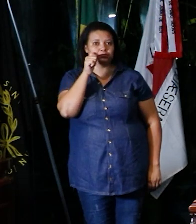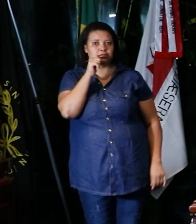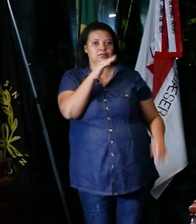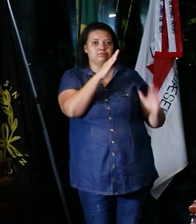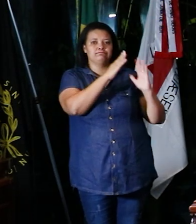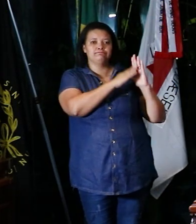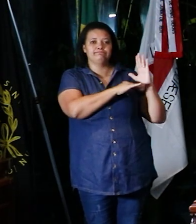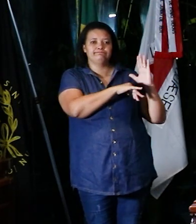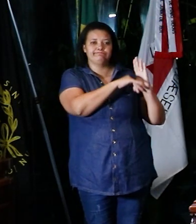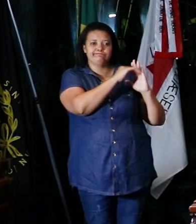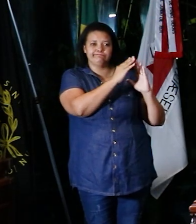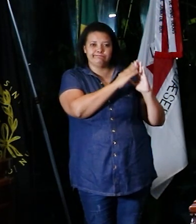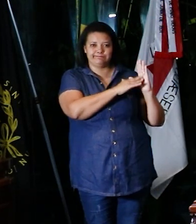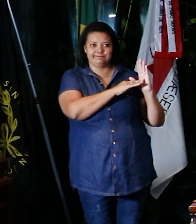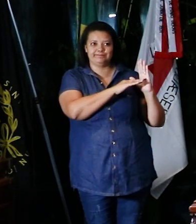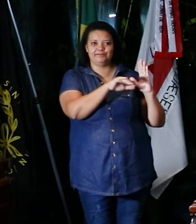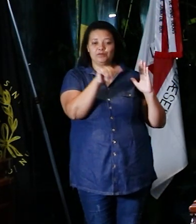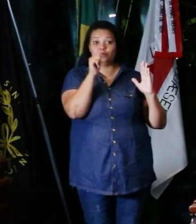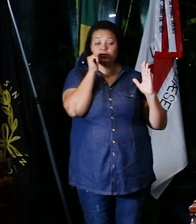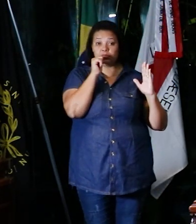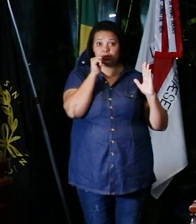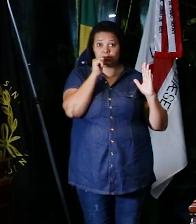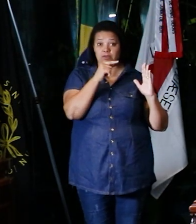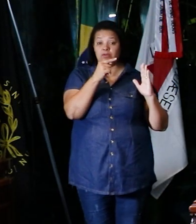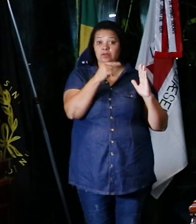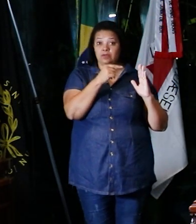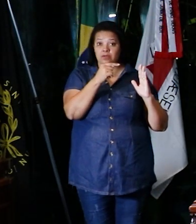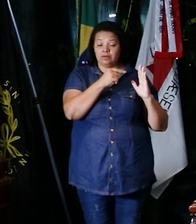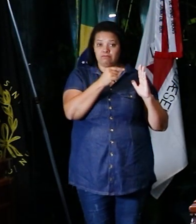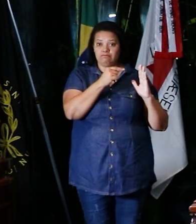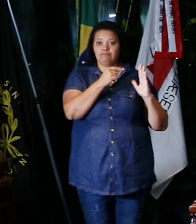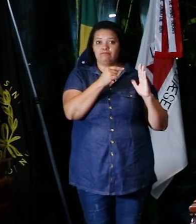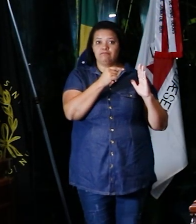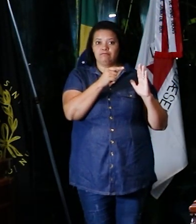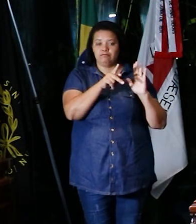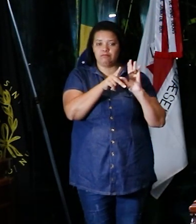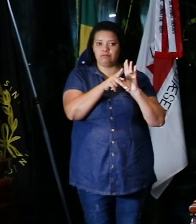a típica mulher renascentista.